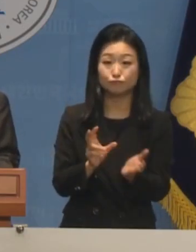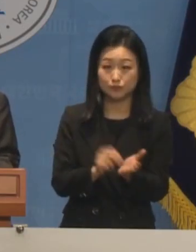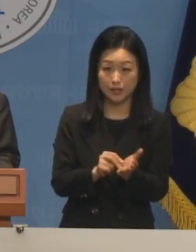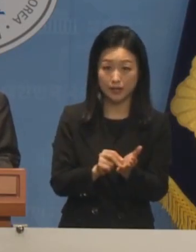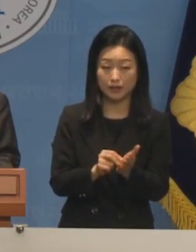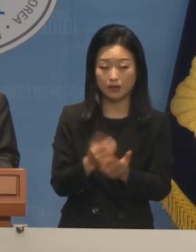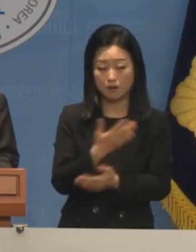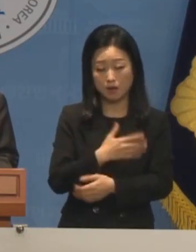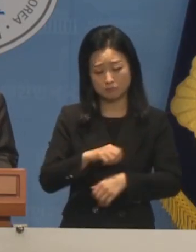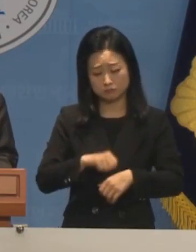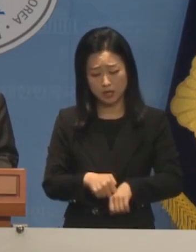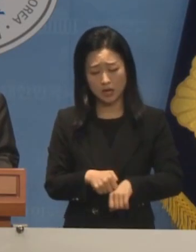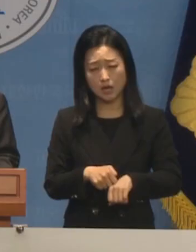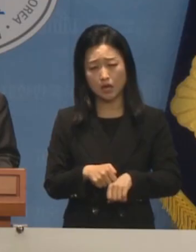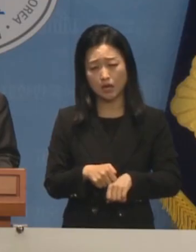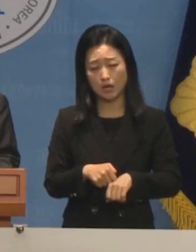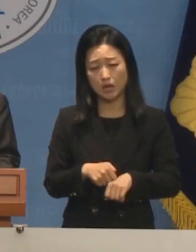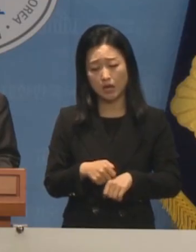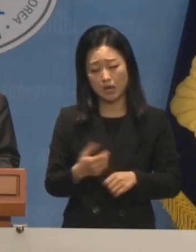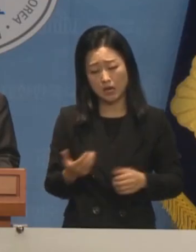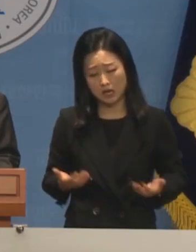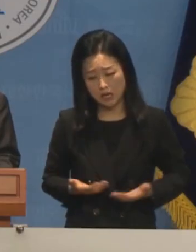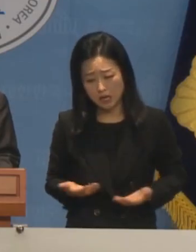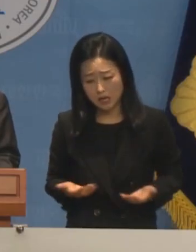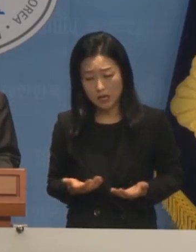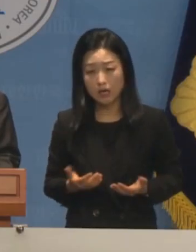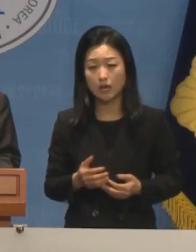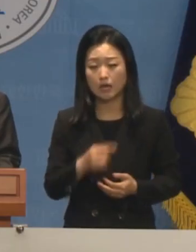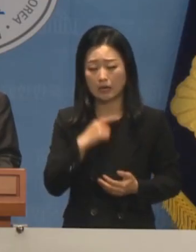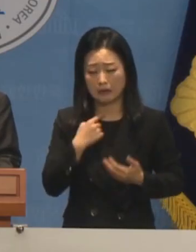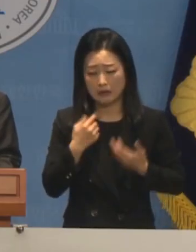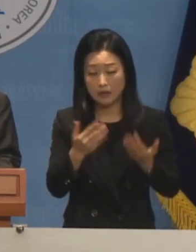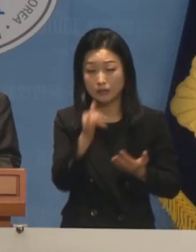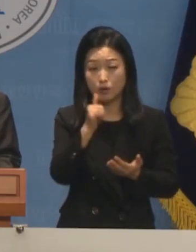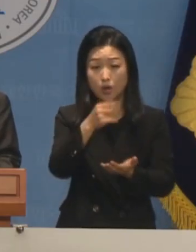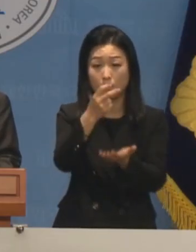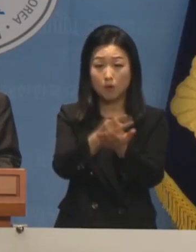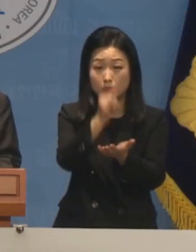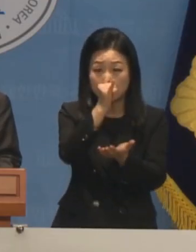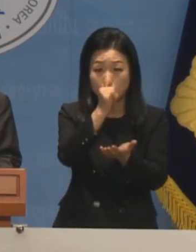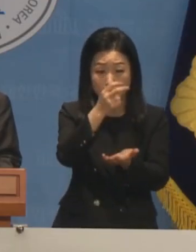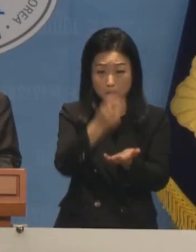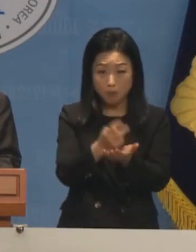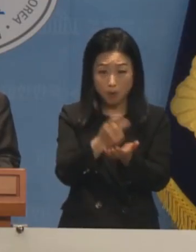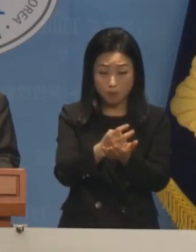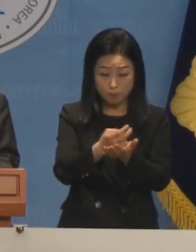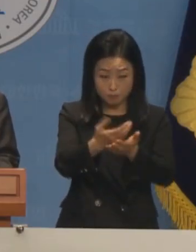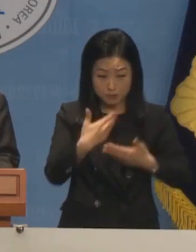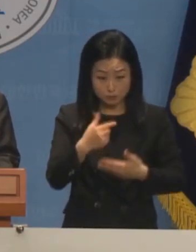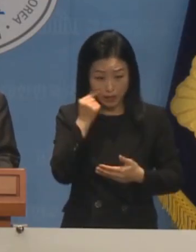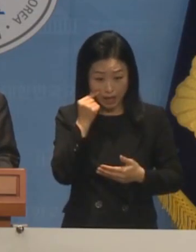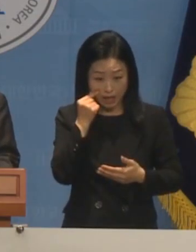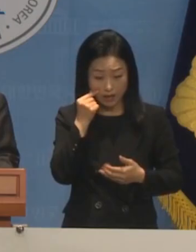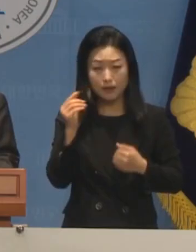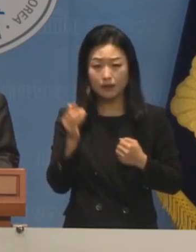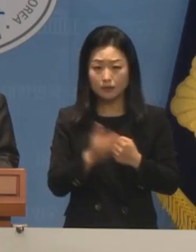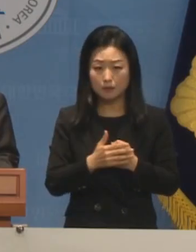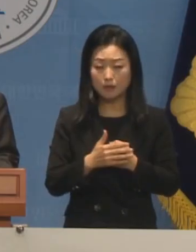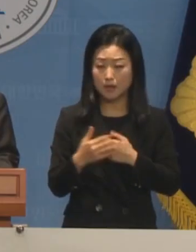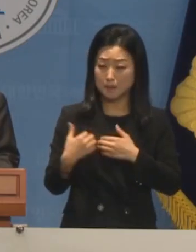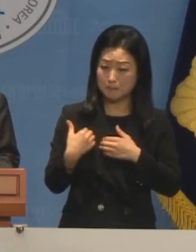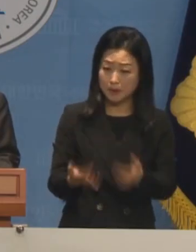괄호와 공짜 노동에 시달리고 있습니다 법이 있어도 법을 적용받지 못하는 국민들을 방치하는